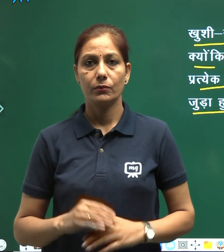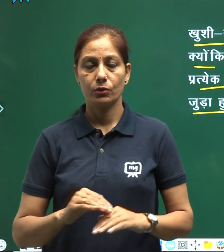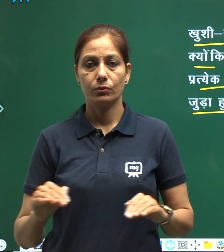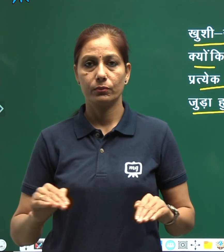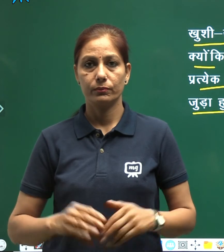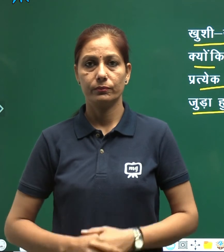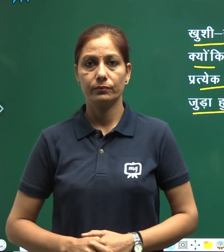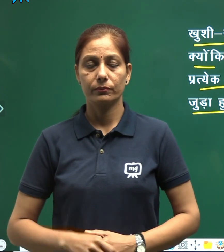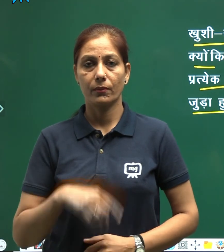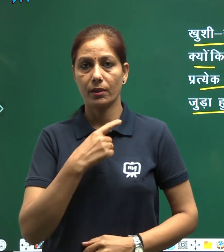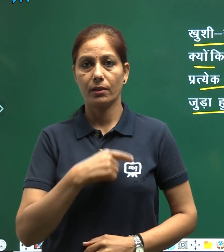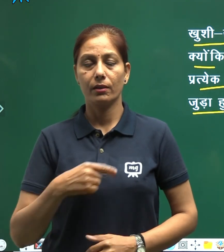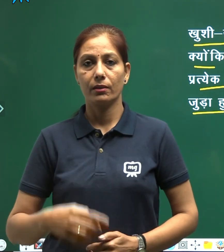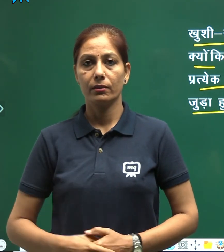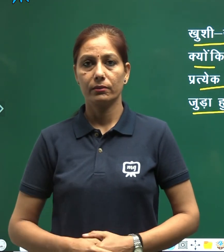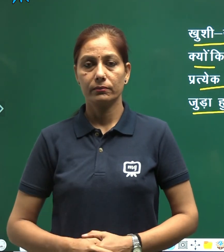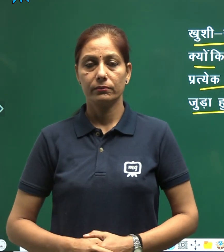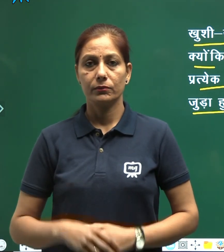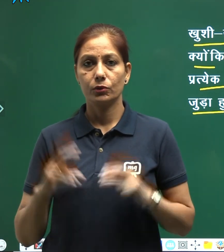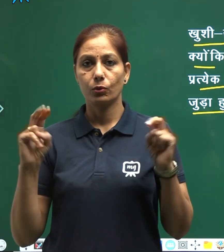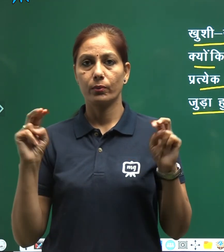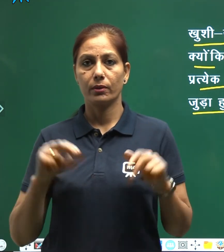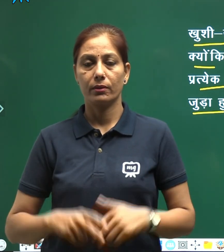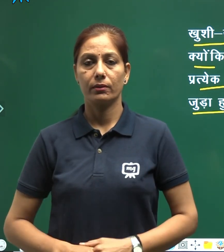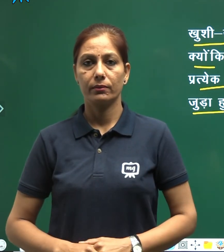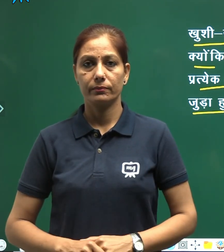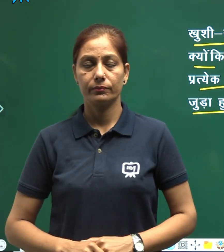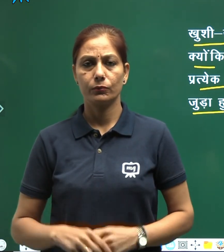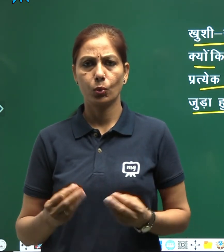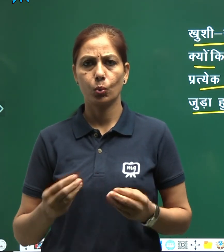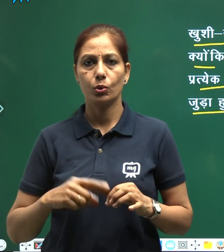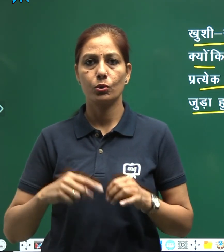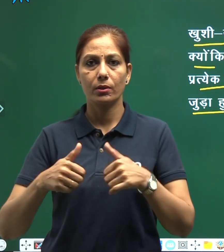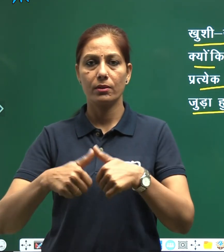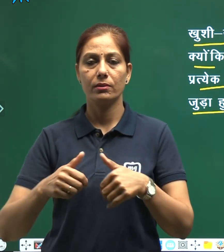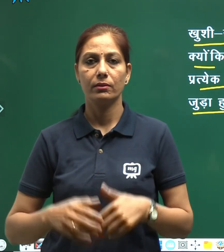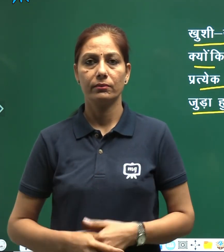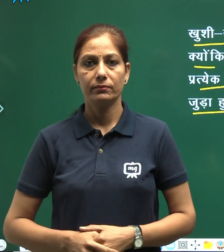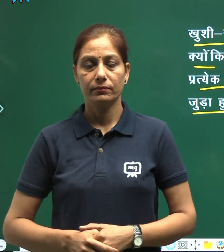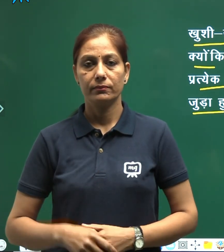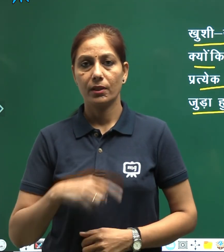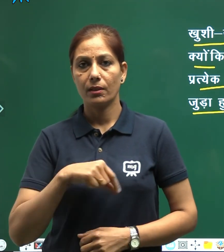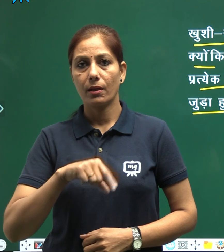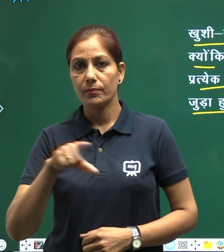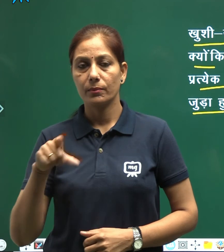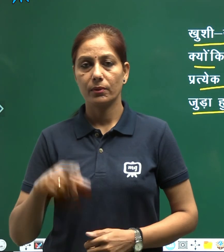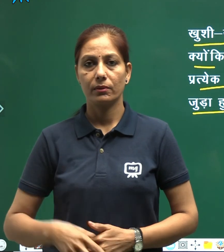बच्चों, ये थे इस अध्याय के कुछ प्रश्नोत्तर। इन्हें